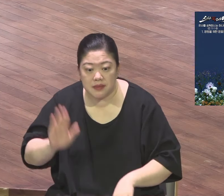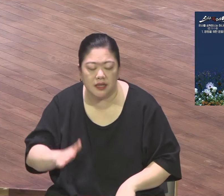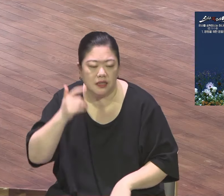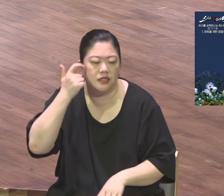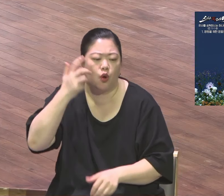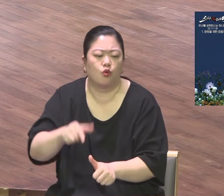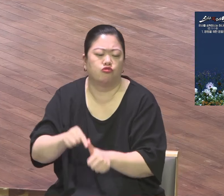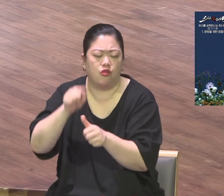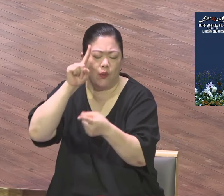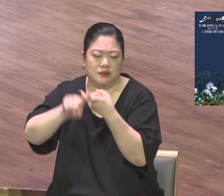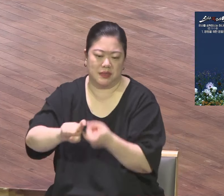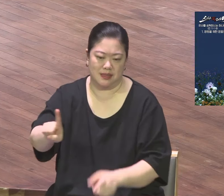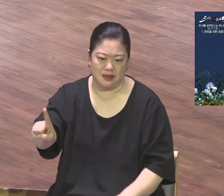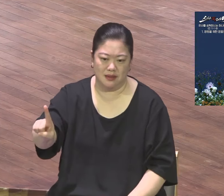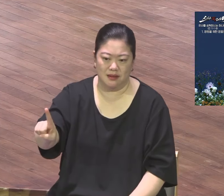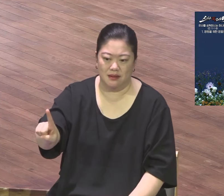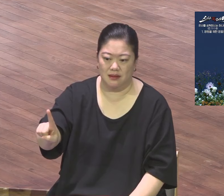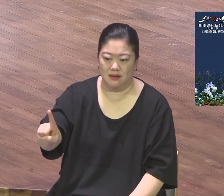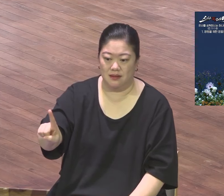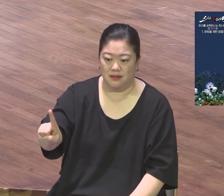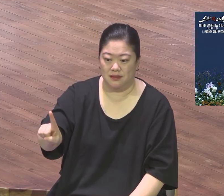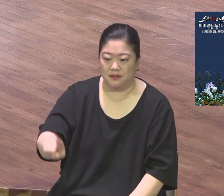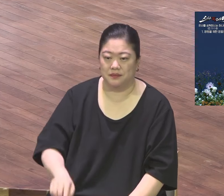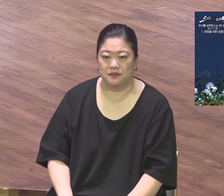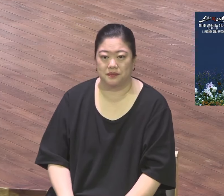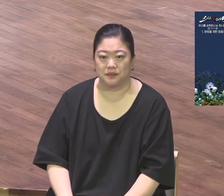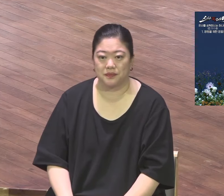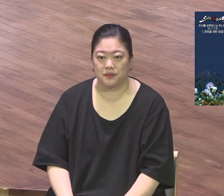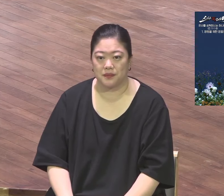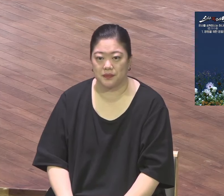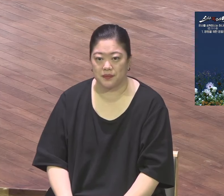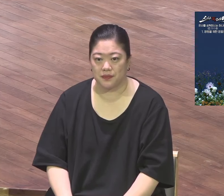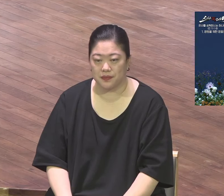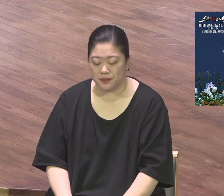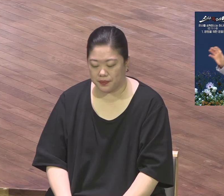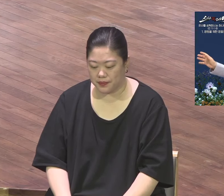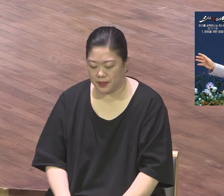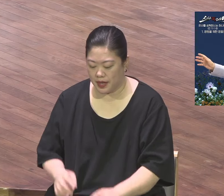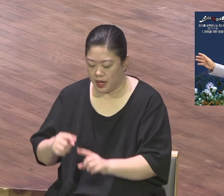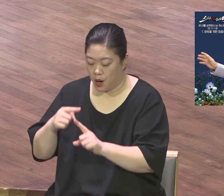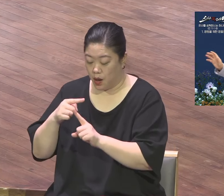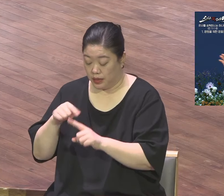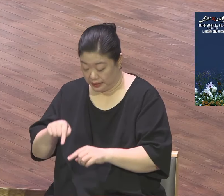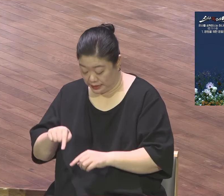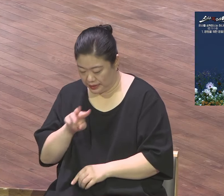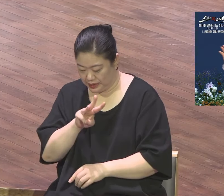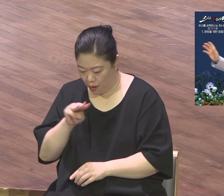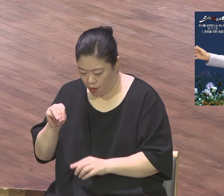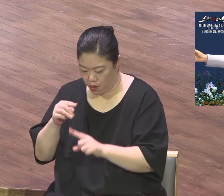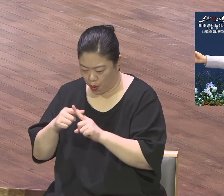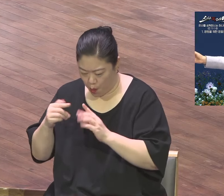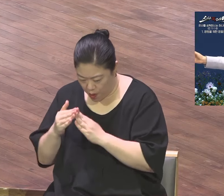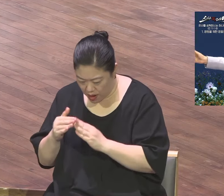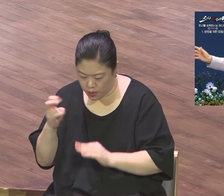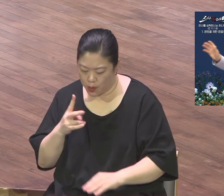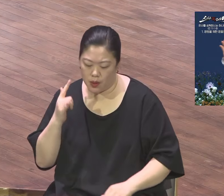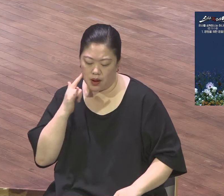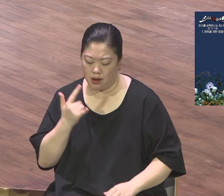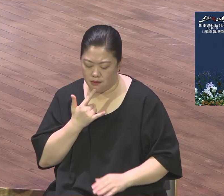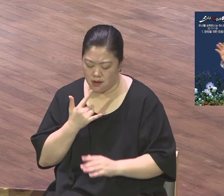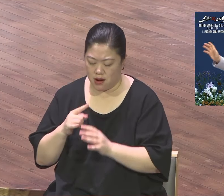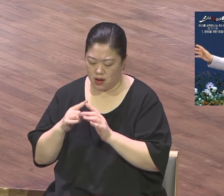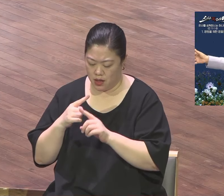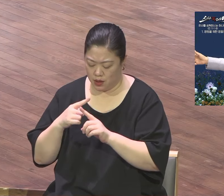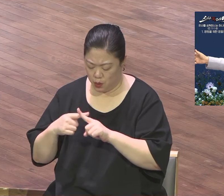내 교회 하는 거 기뻐하지 않아요. 이 교회를 통해서 세계를 살리자. 그래서 가야 돼요. 우리